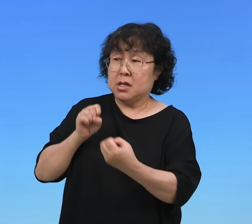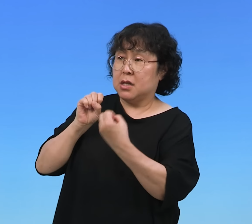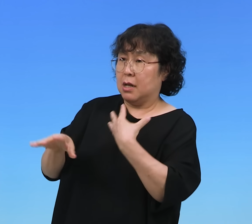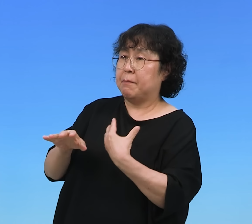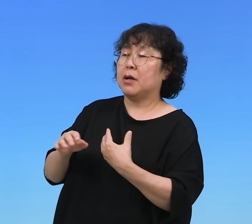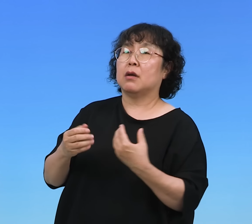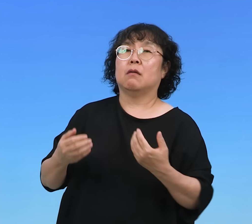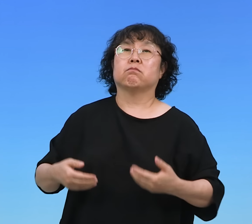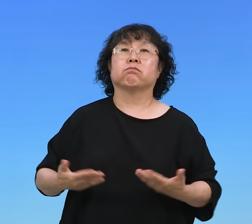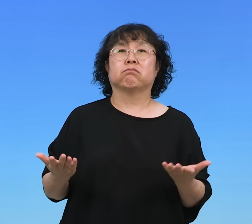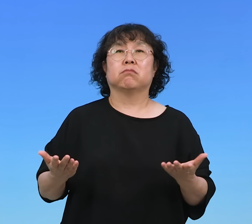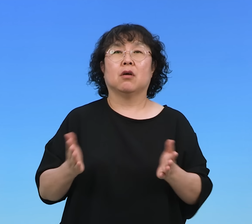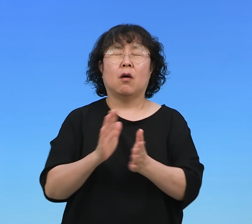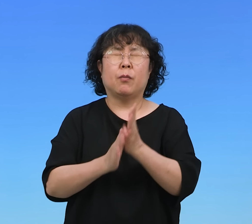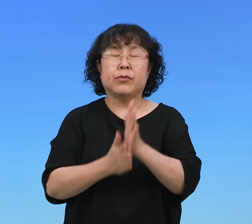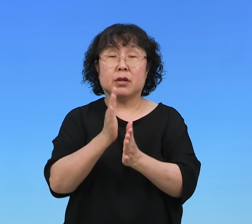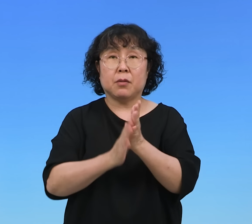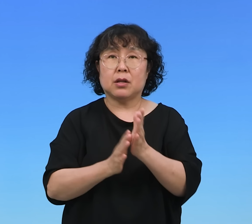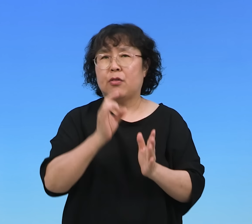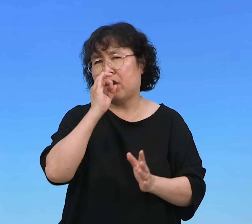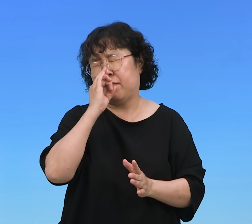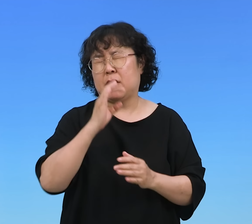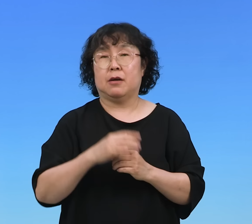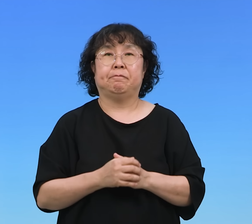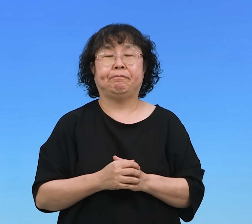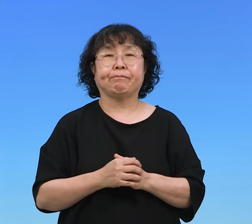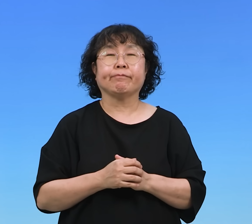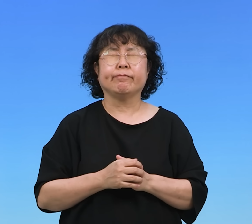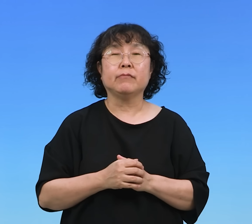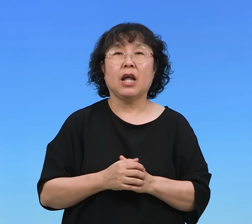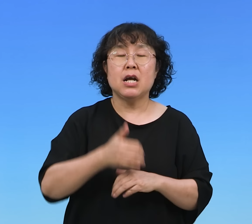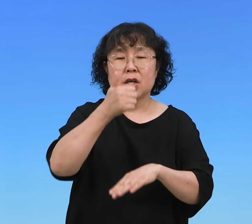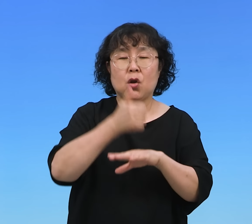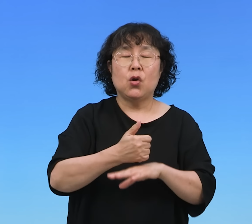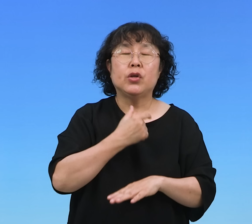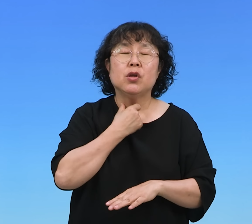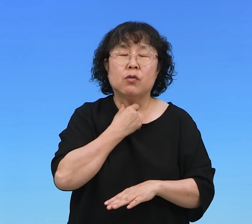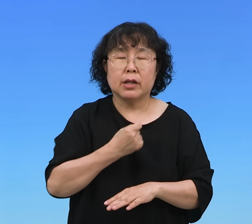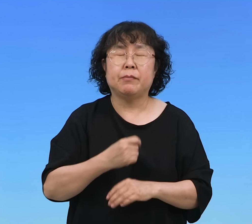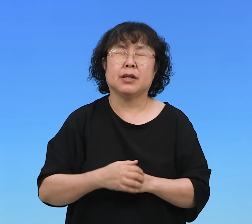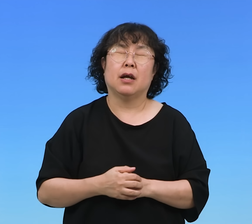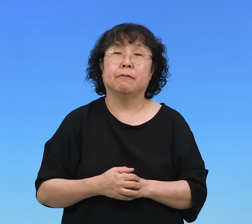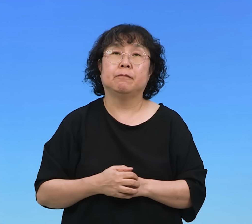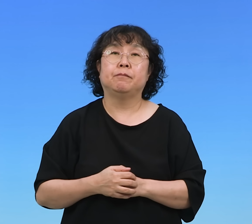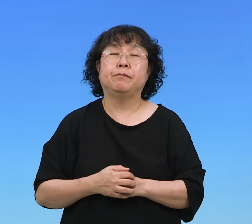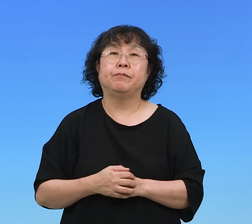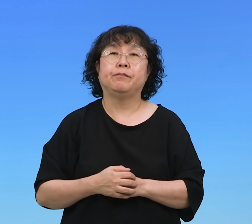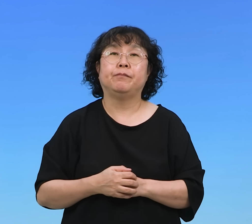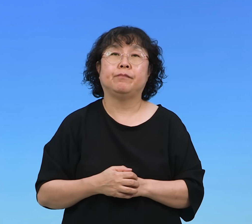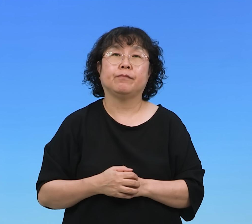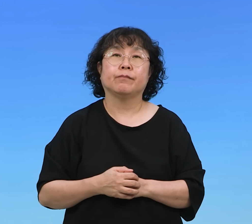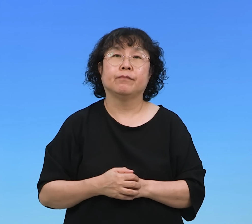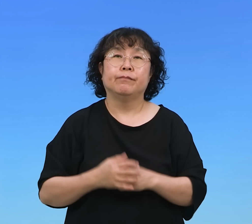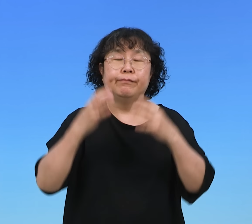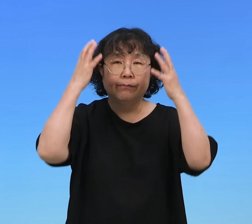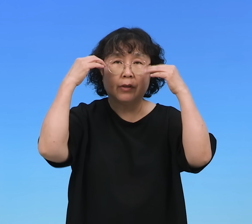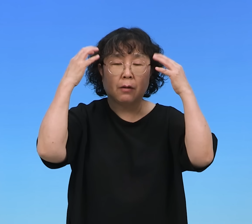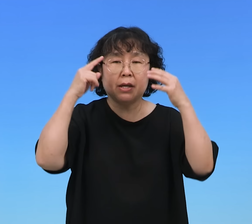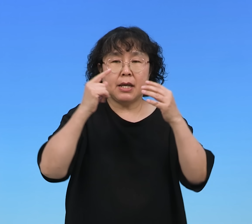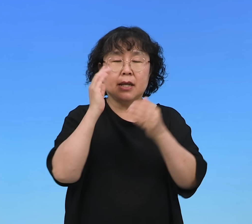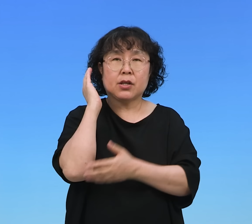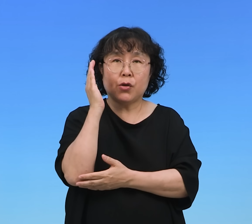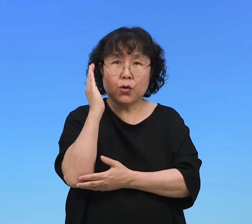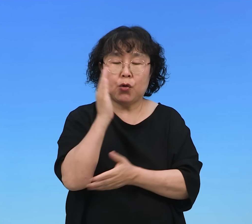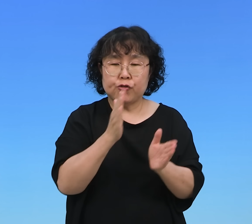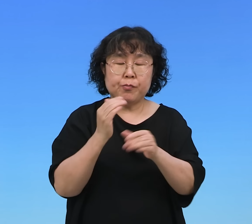저는 오늘 말씀의 결론을 이렇게 맺기를 원합니다 다시 말씀을 드립니다 저는 이번 여름 내내 이 말씀을